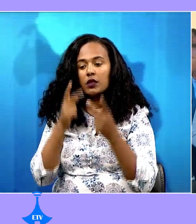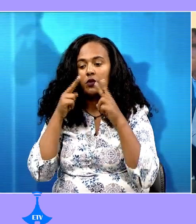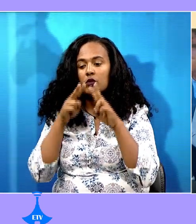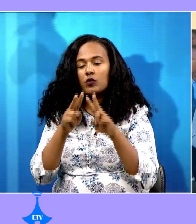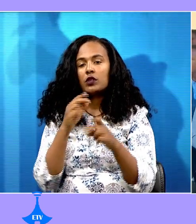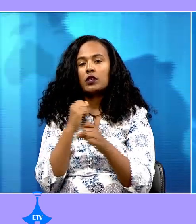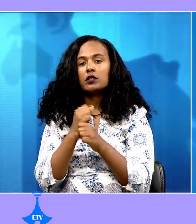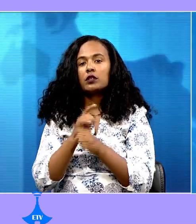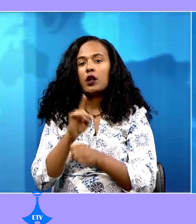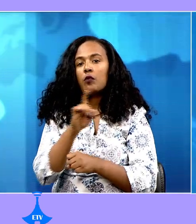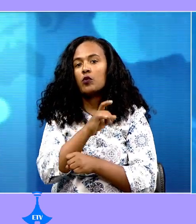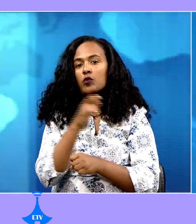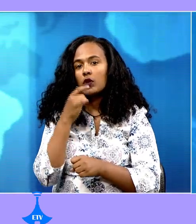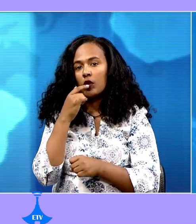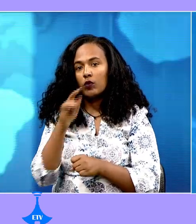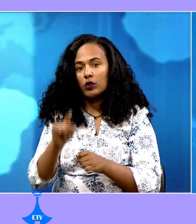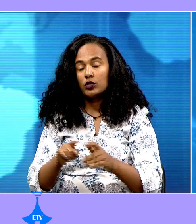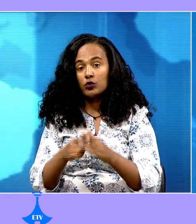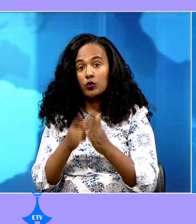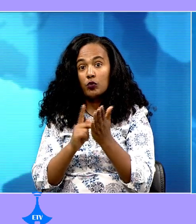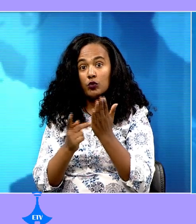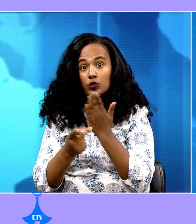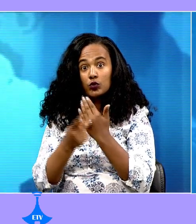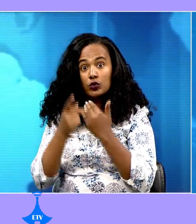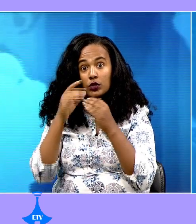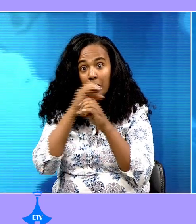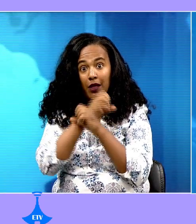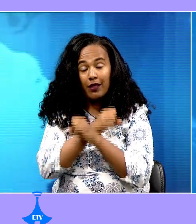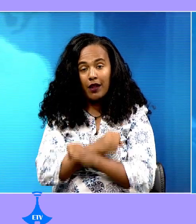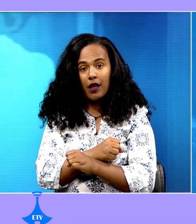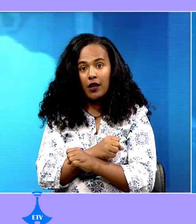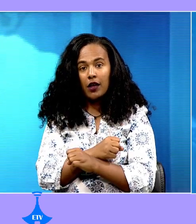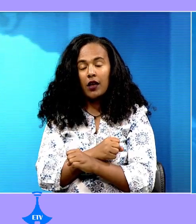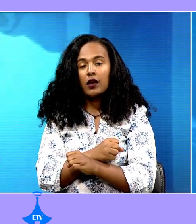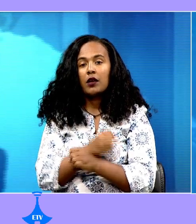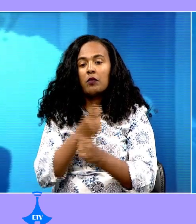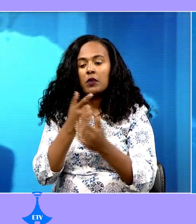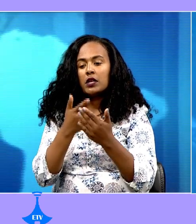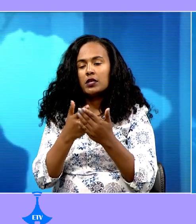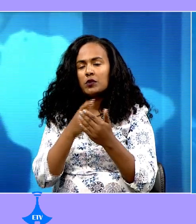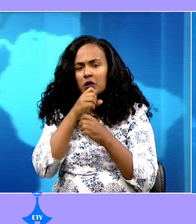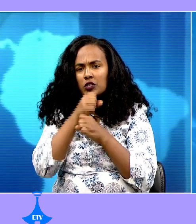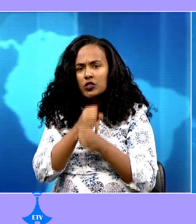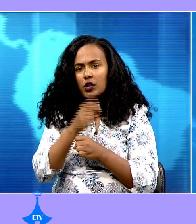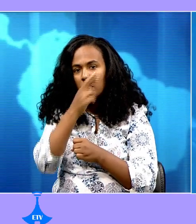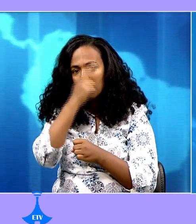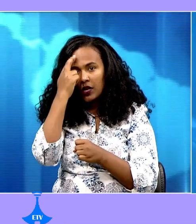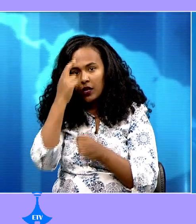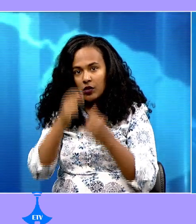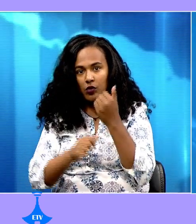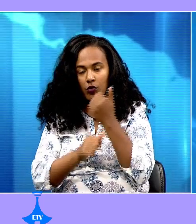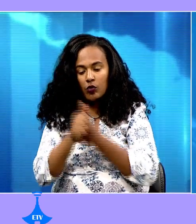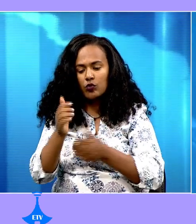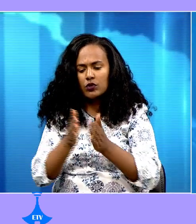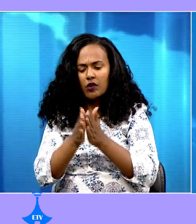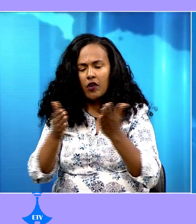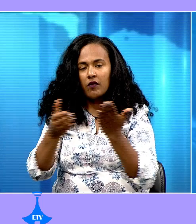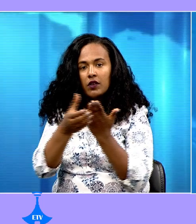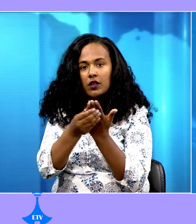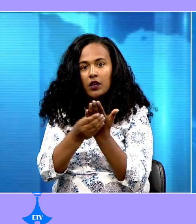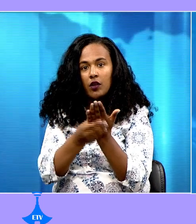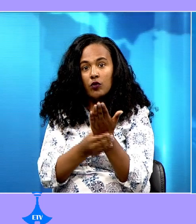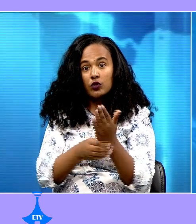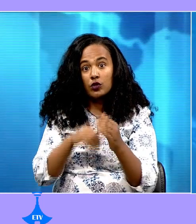እየተሰራ መሆኑን ገልጿል። የተጀመሩ ፕሮጀክቶችን ማጠናቀቅ፣ በርጅና ምክንያት የተጎዱ የመንገድ ክፍሎችን ሰፋፊ ጥገናዎችን